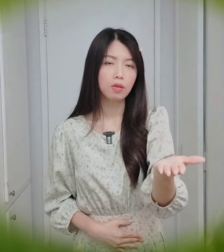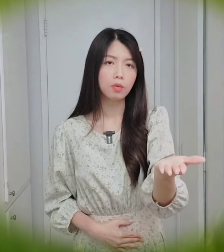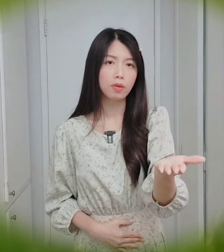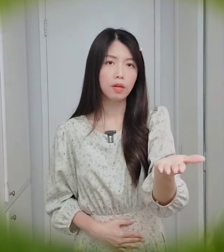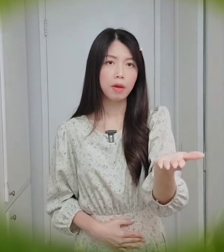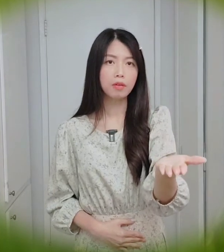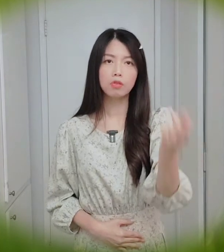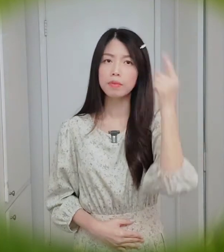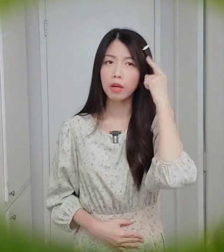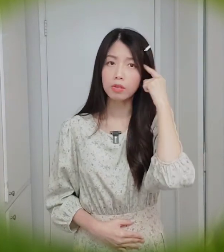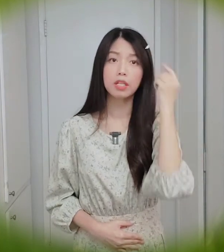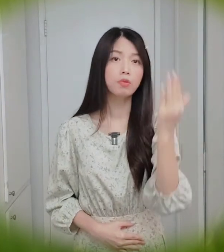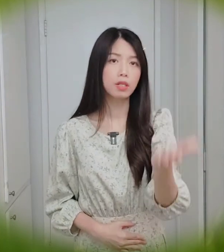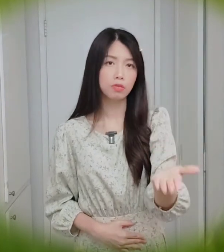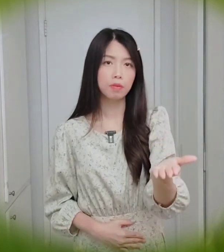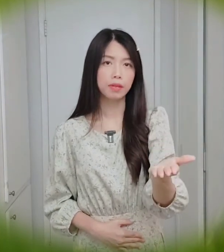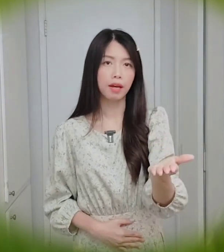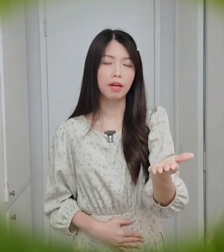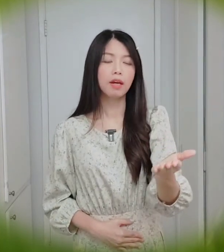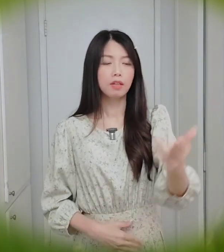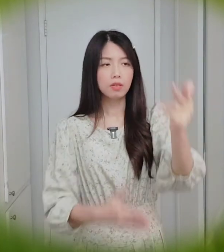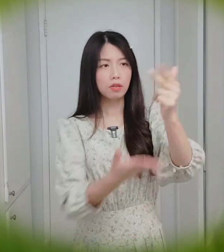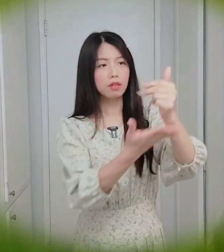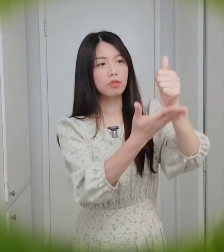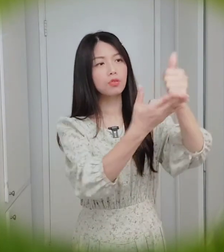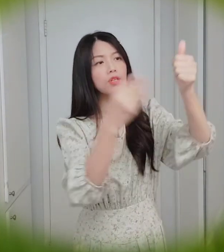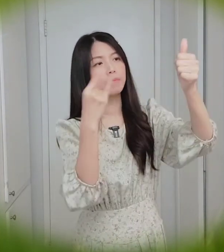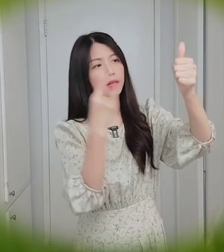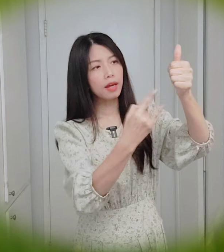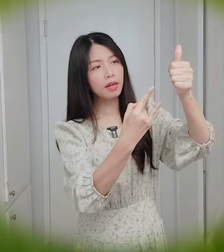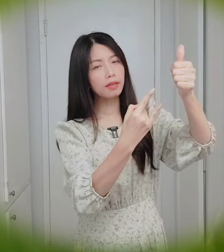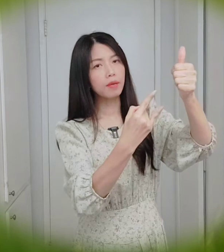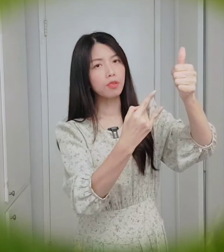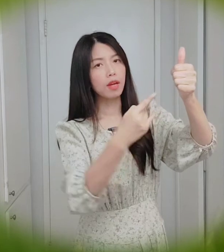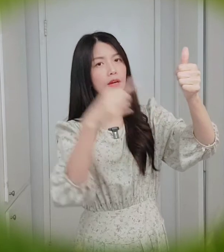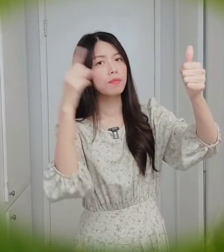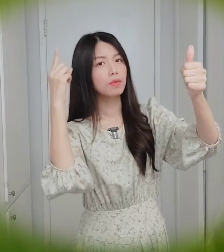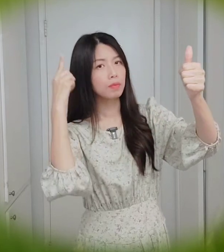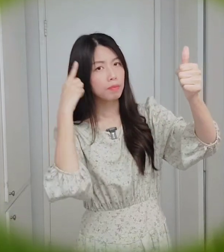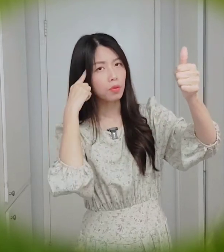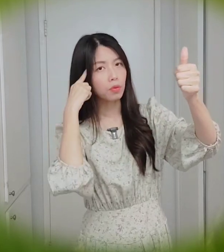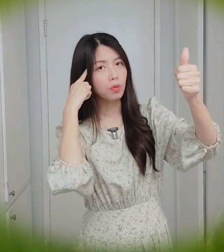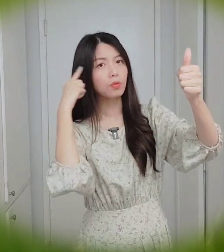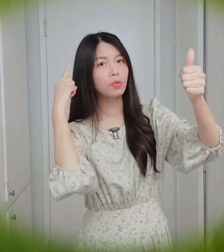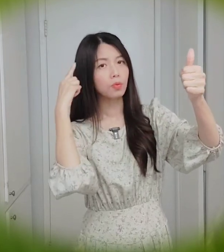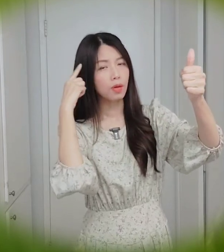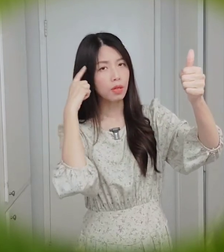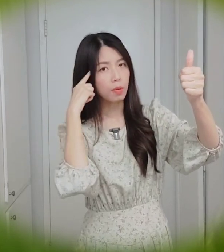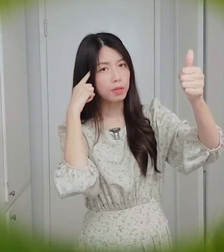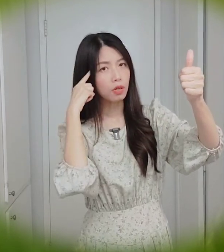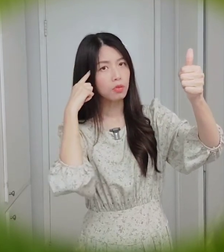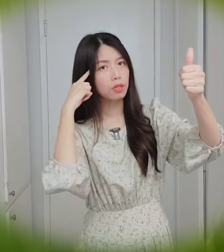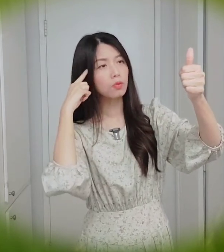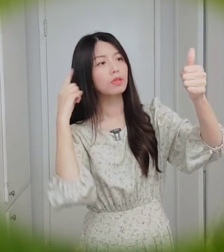향해서 손을 펼쳐주시면 돼요. 질문하는 수어입니다. 여기서는 주님께 했기 때문에 왼손으로